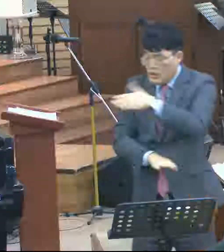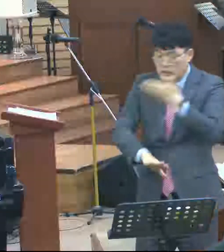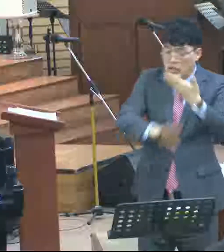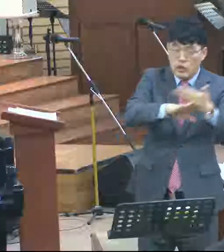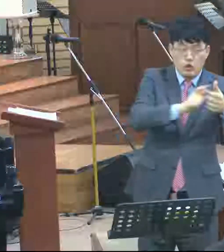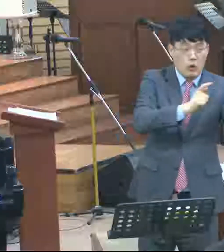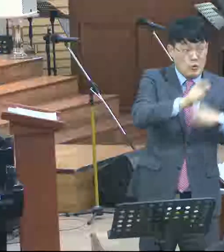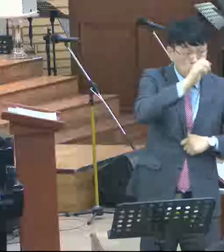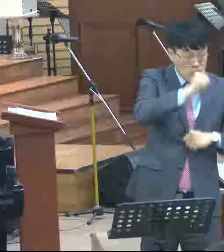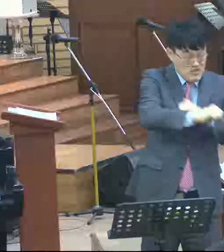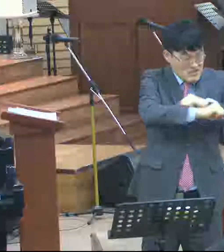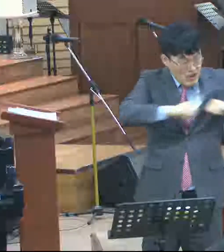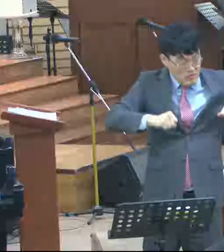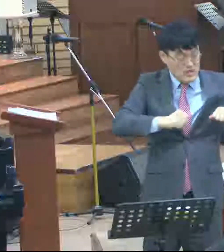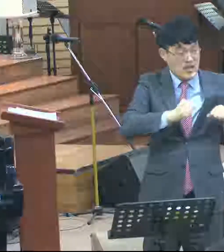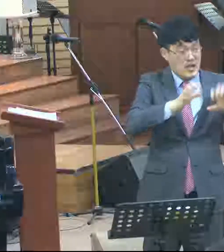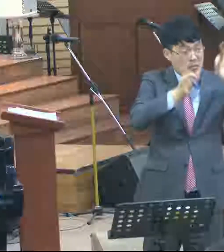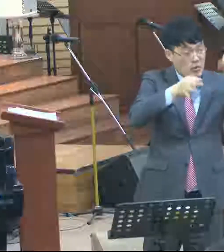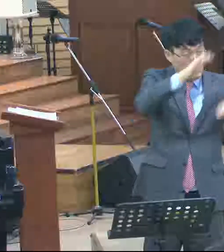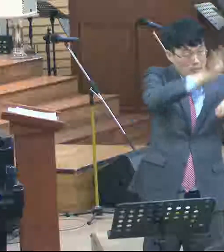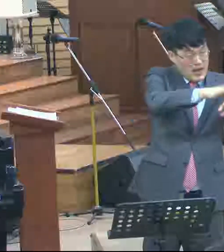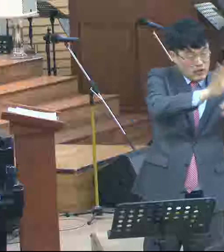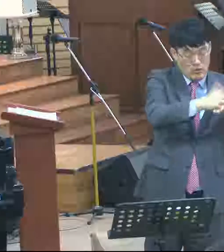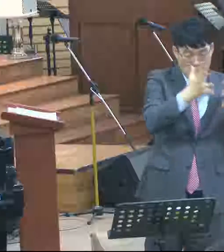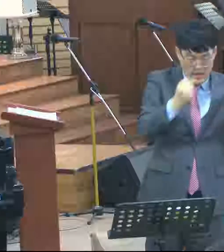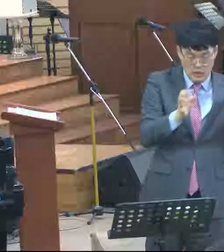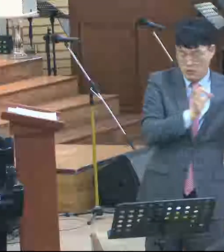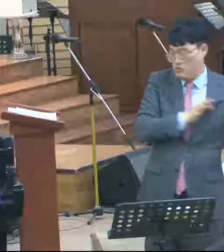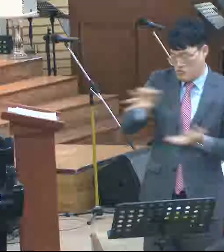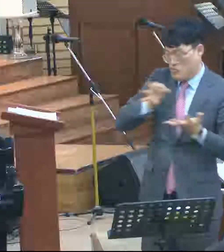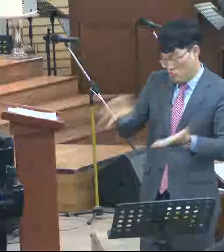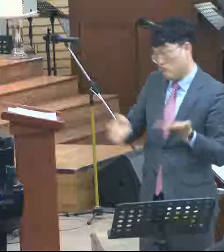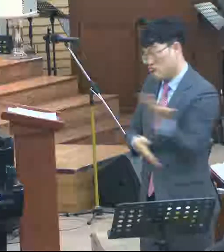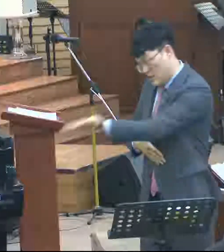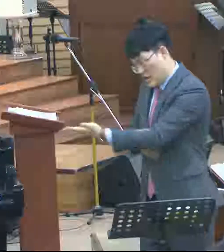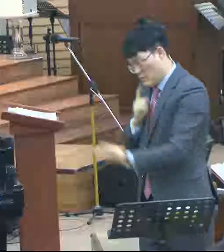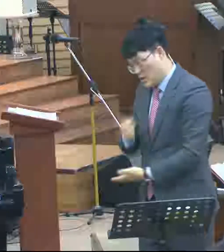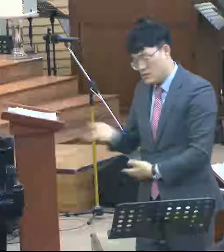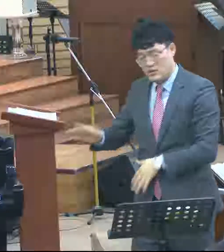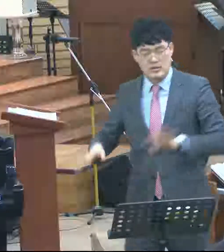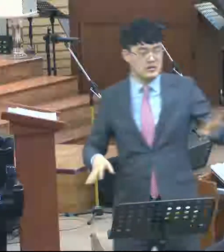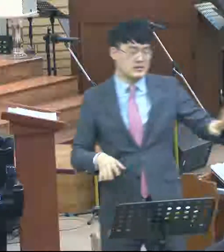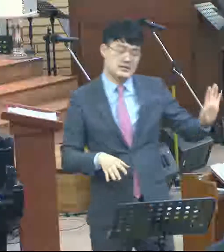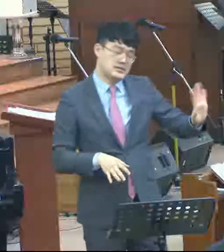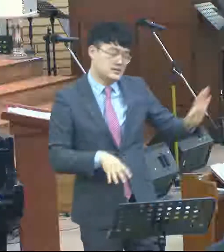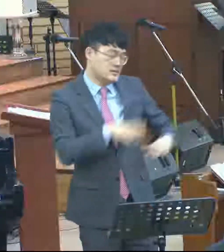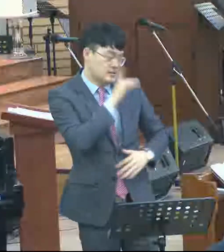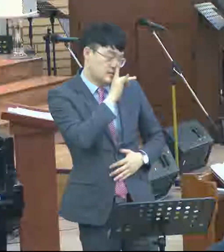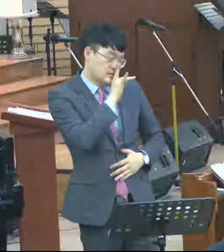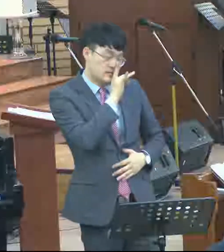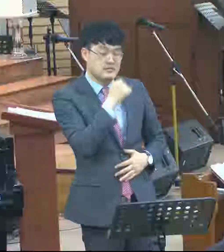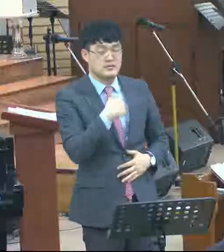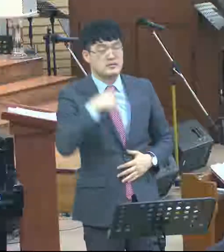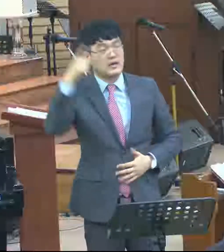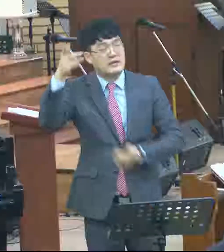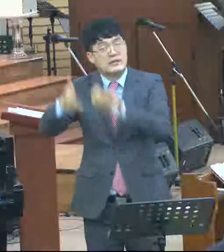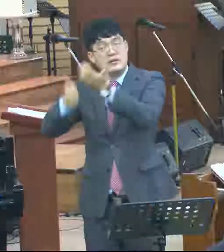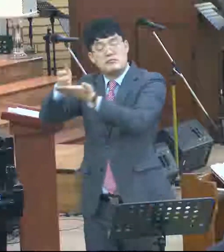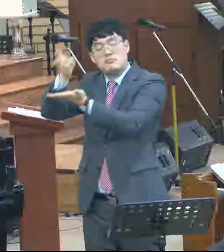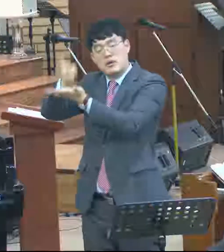있고 돈으로 쳐주자면 많은 돈을 줄 수 있다고 하지만 나봇은 저는 그것을 원치 않습니다. 저는 하나님의